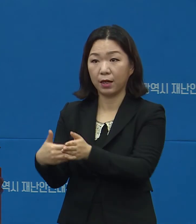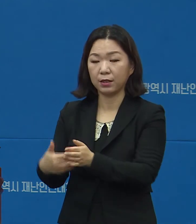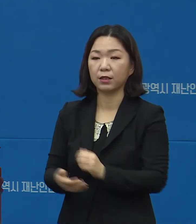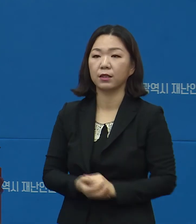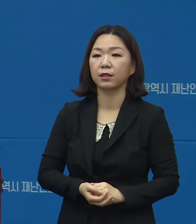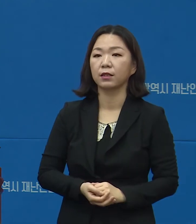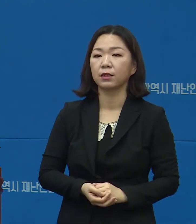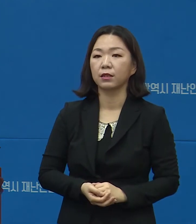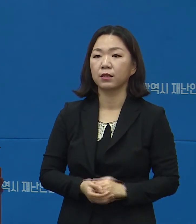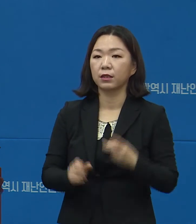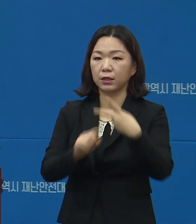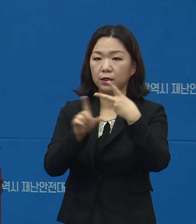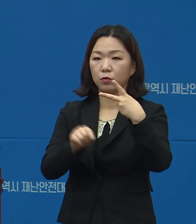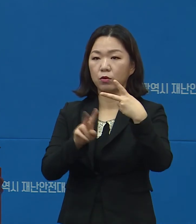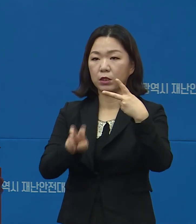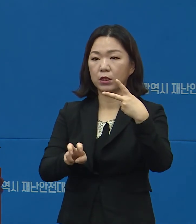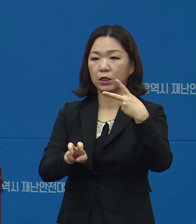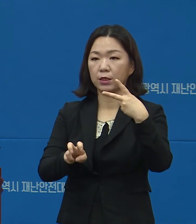여기는 2월